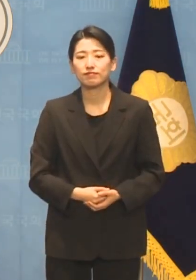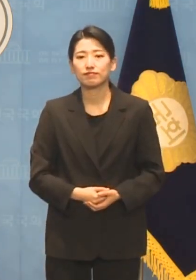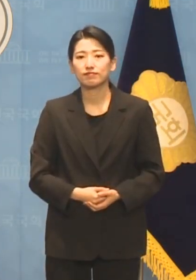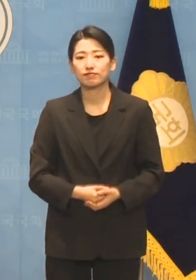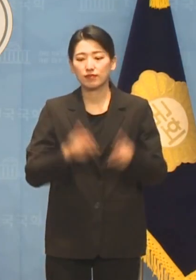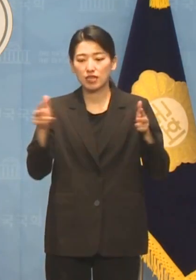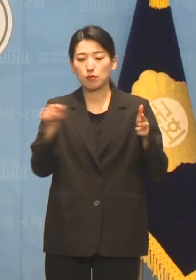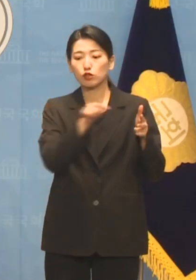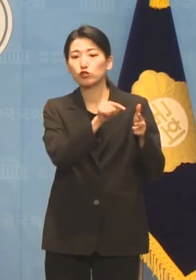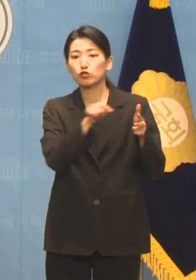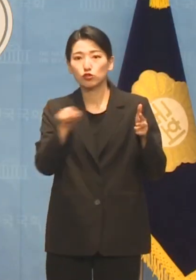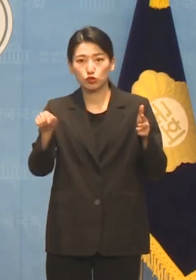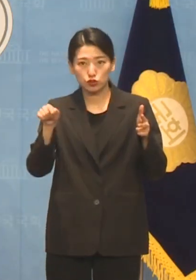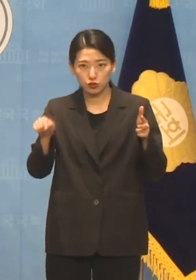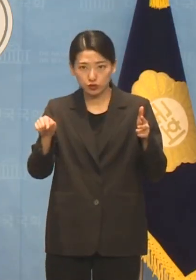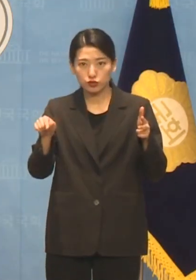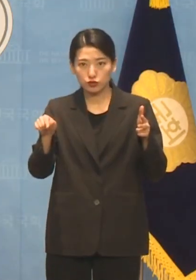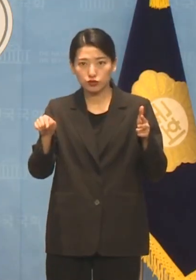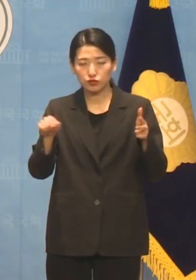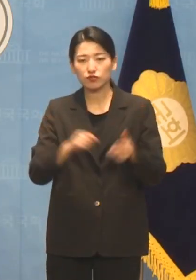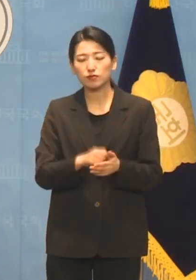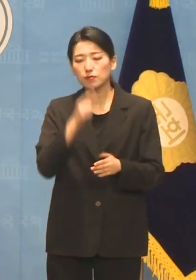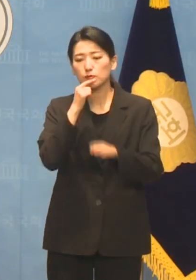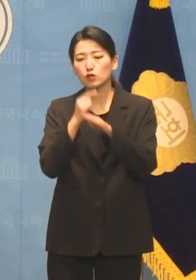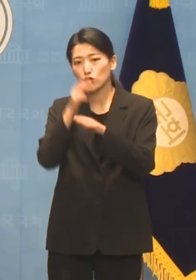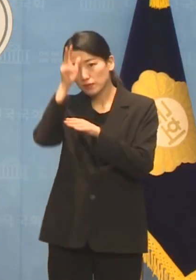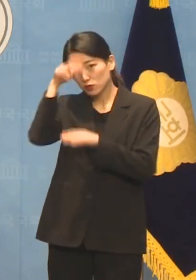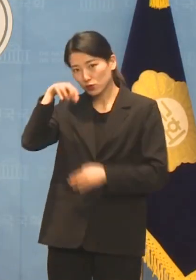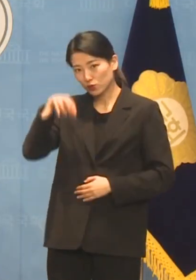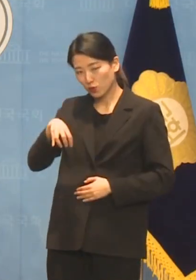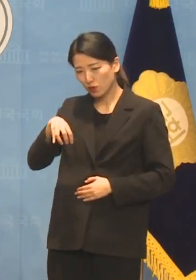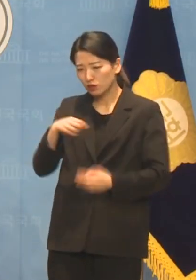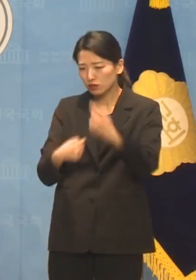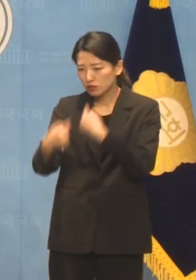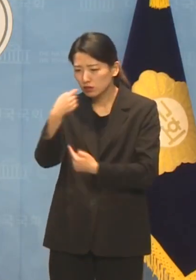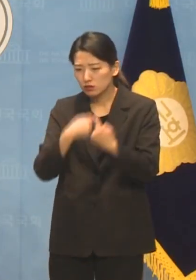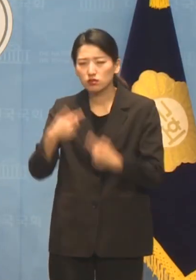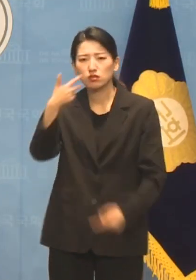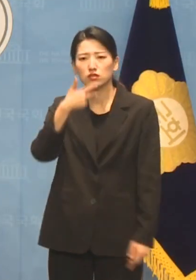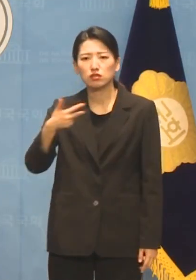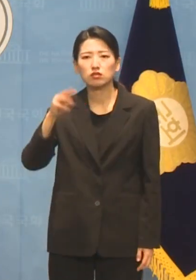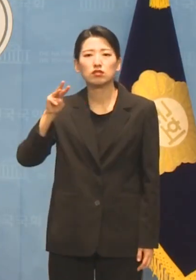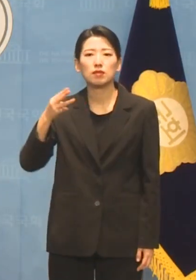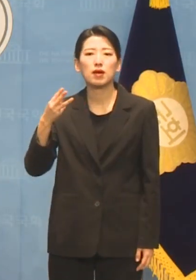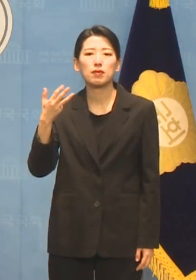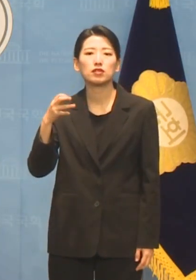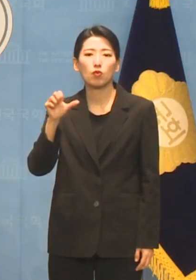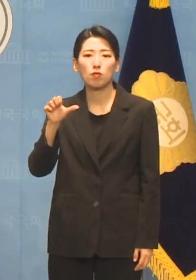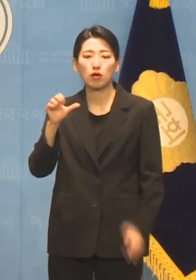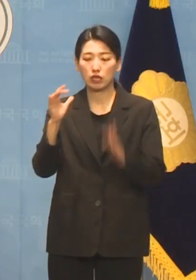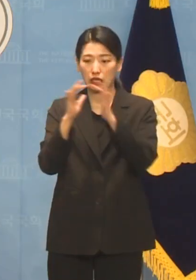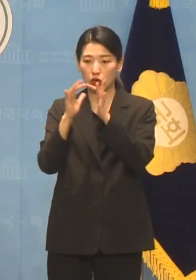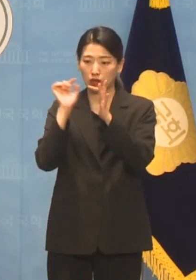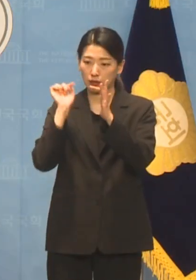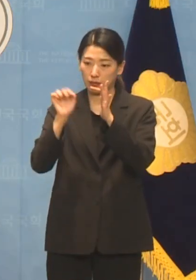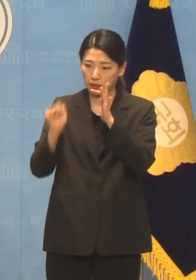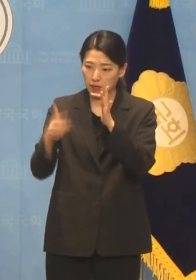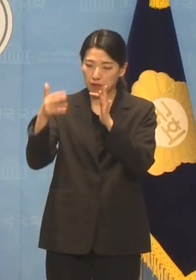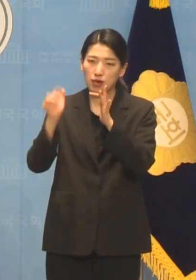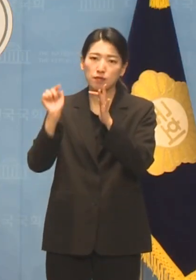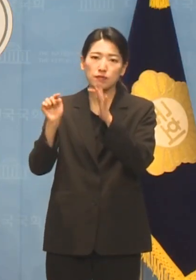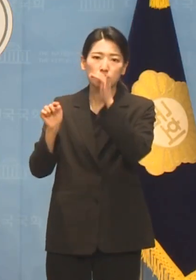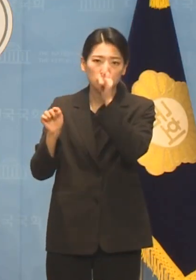17일 24시까지 민주파출소에는 총 7,385명이 방문했고